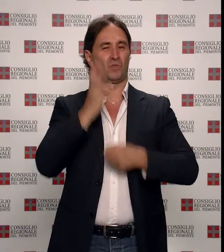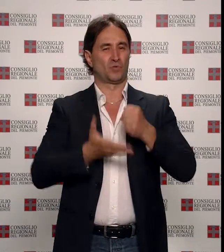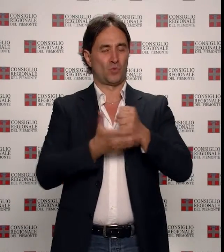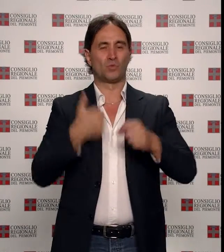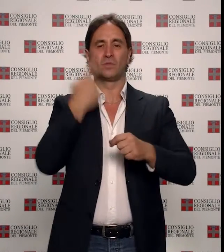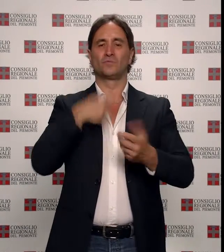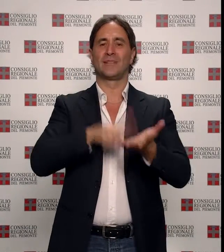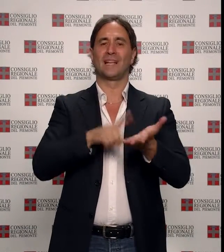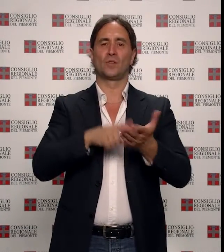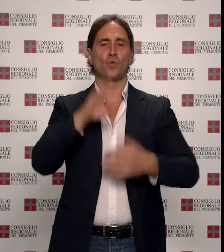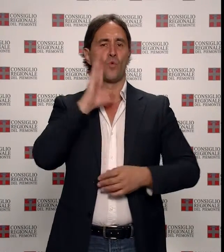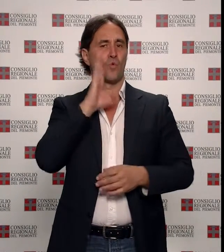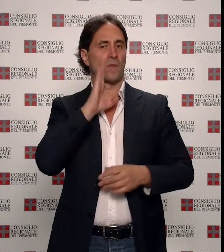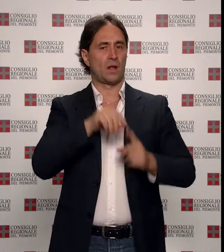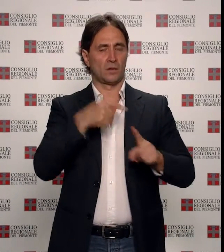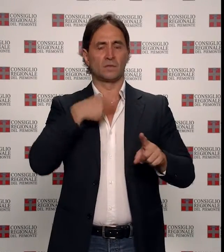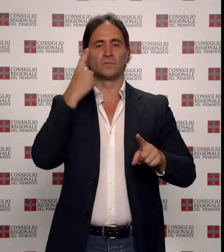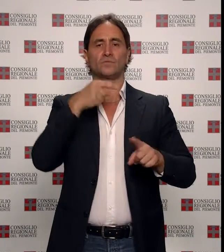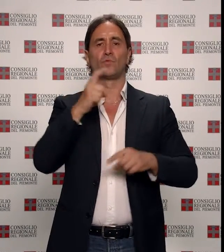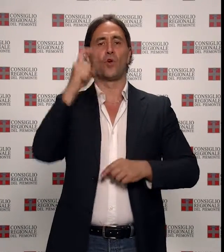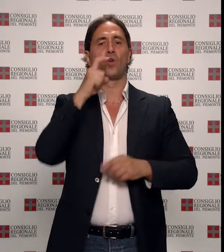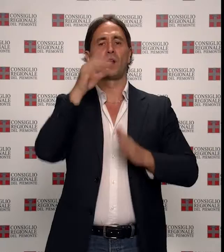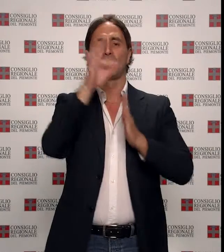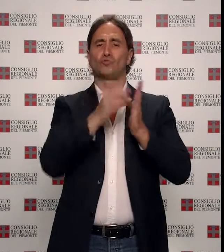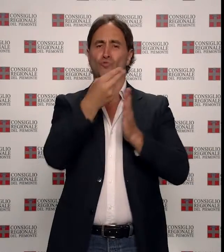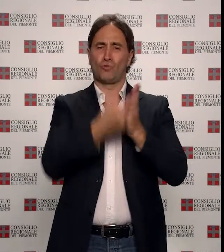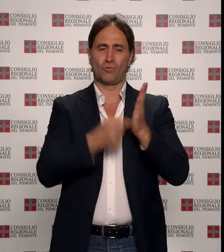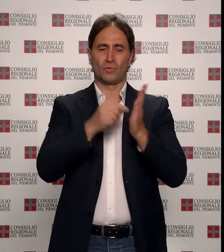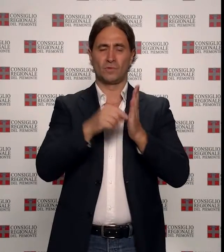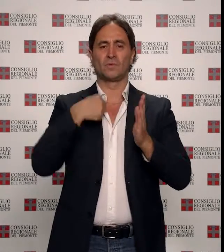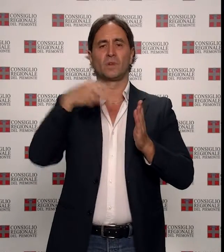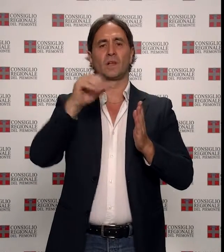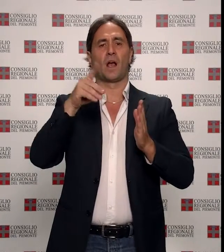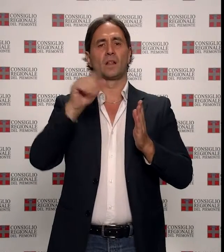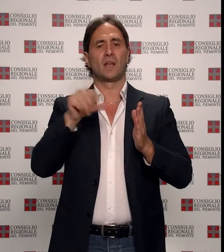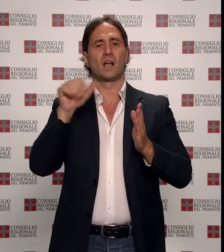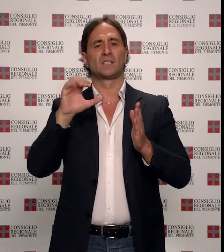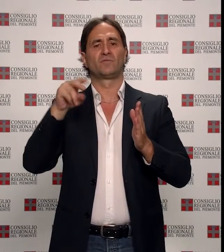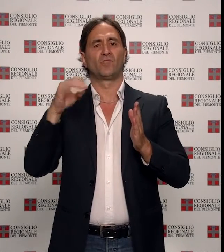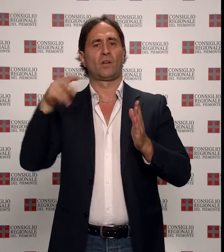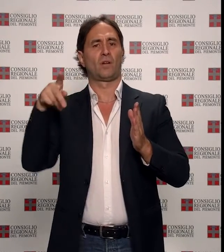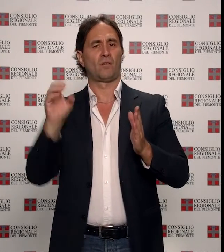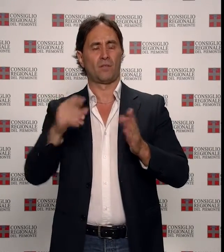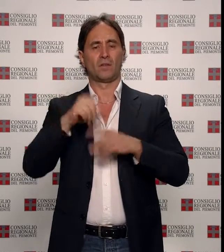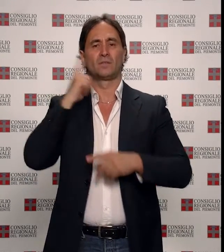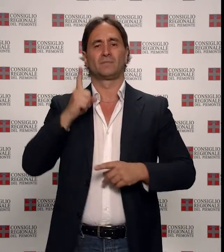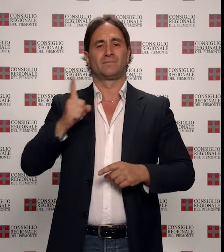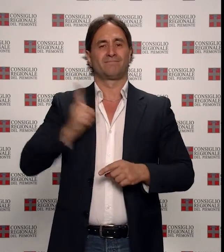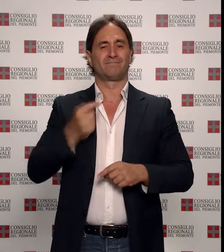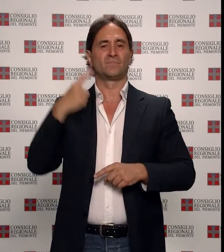un ordine del giorno per sollecitare la liberazione di Nadia Savchenko, pilota militare delle Forze Armate Ucraine, catturata il 17